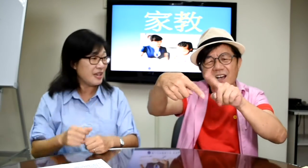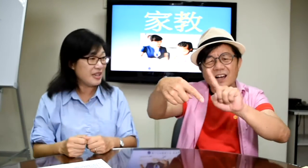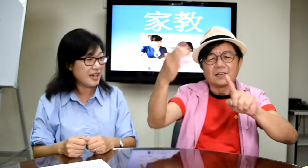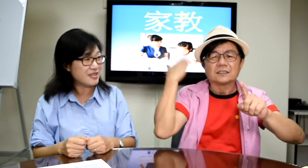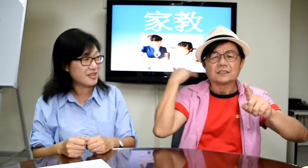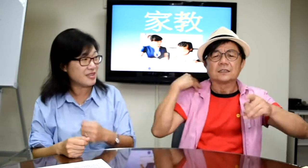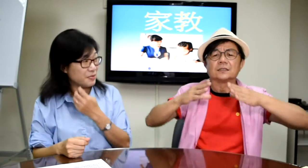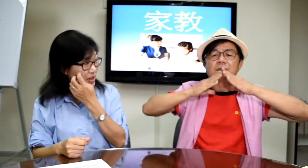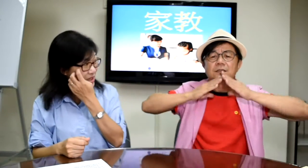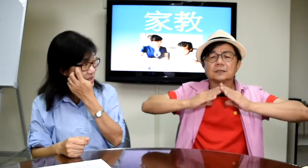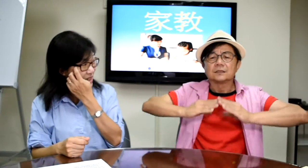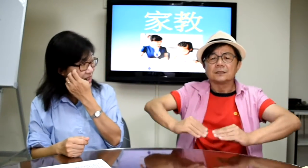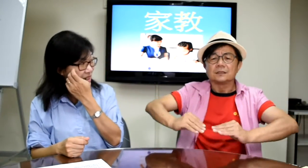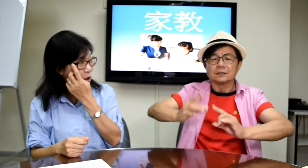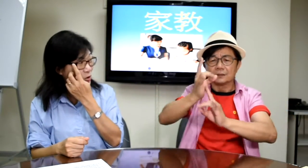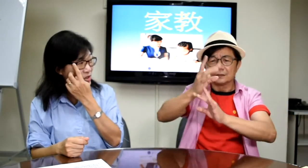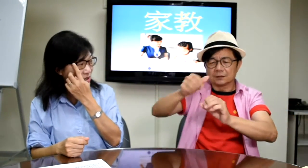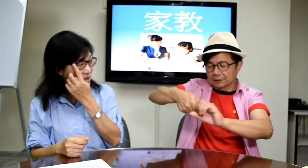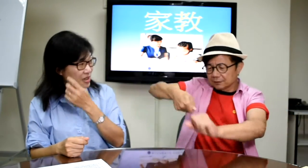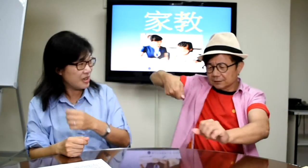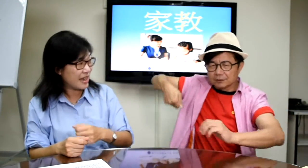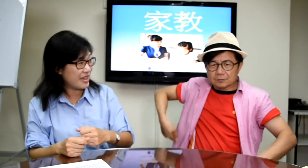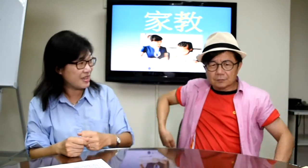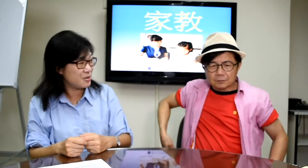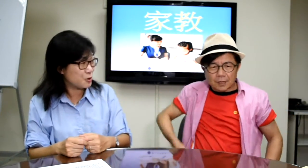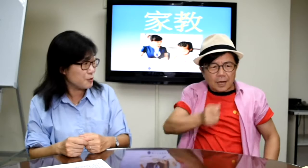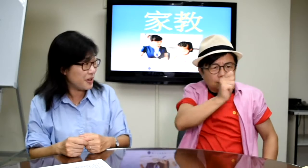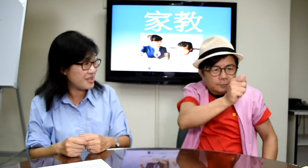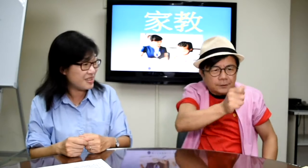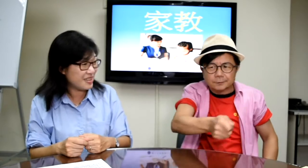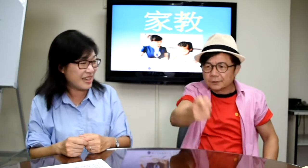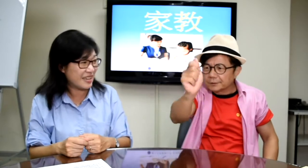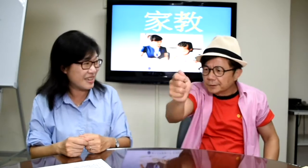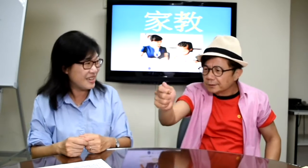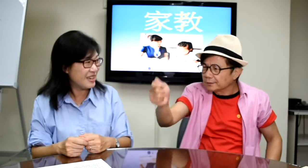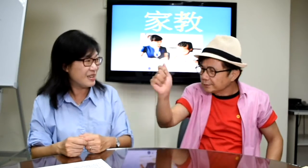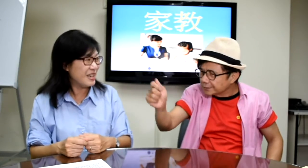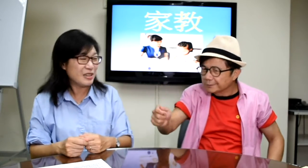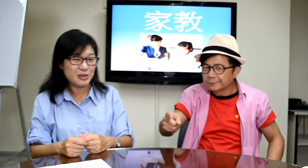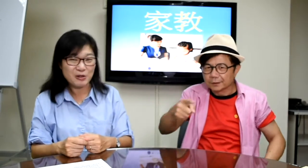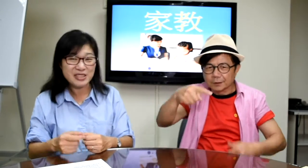看啊，这个是什么？以前呢，孔子拿一根竹鞭，真的假的？